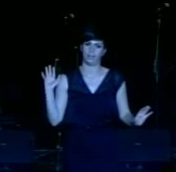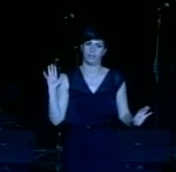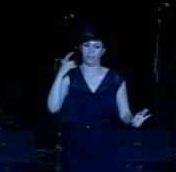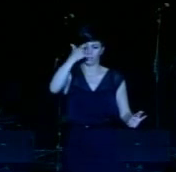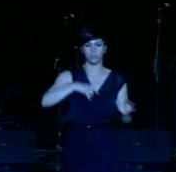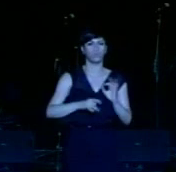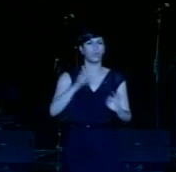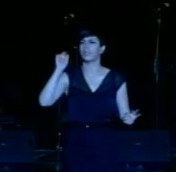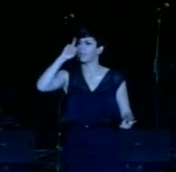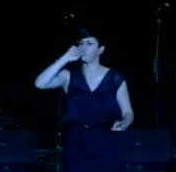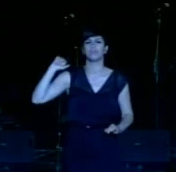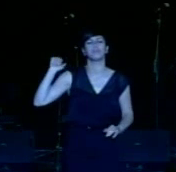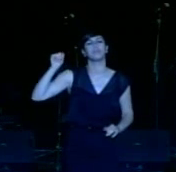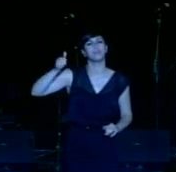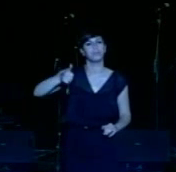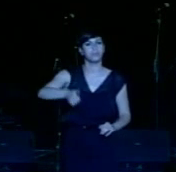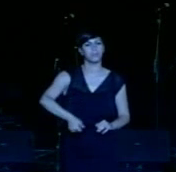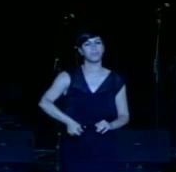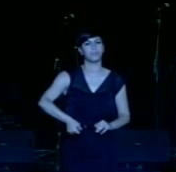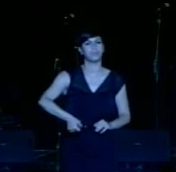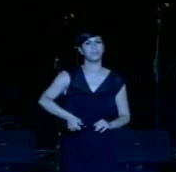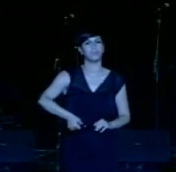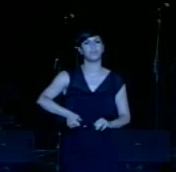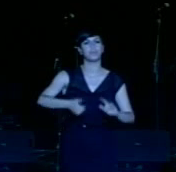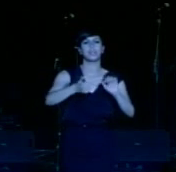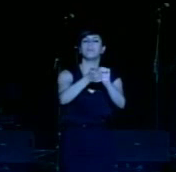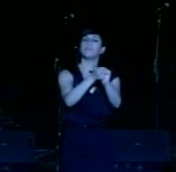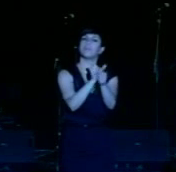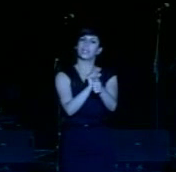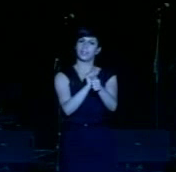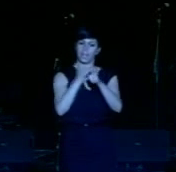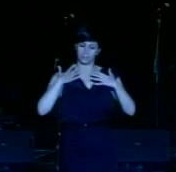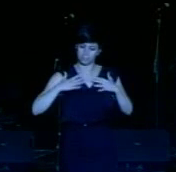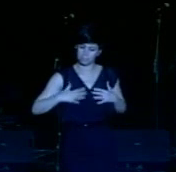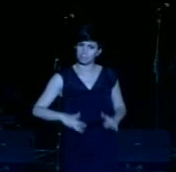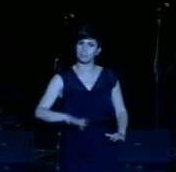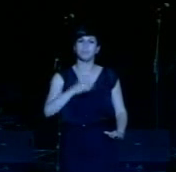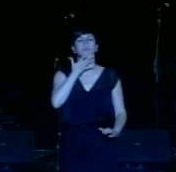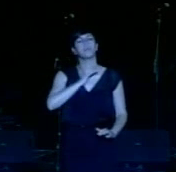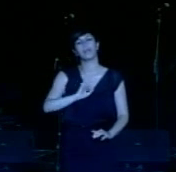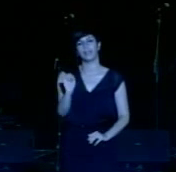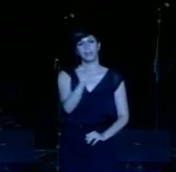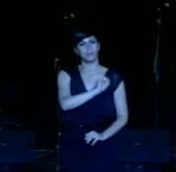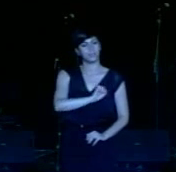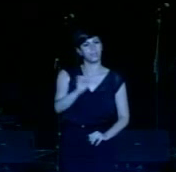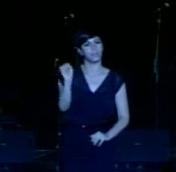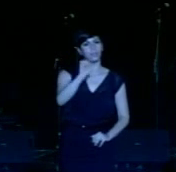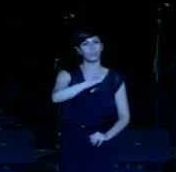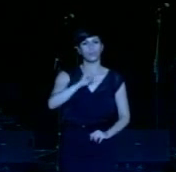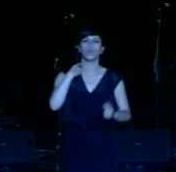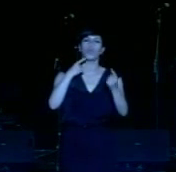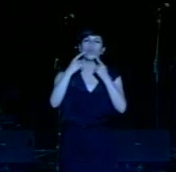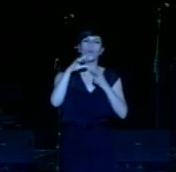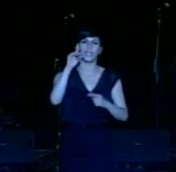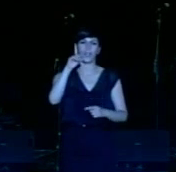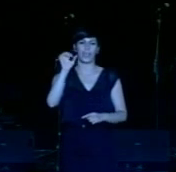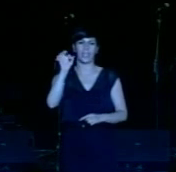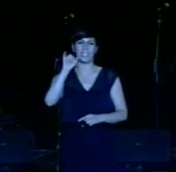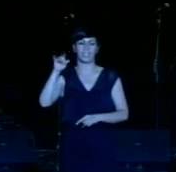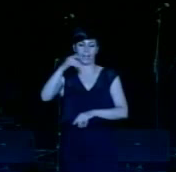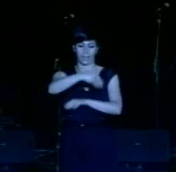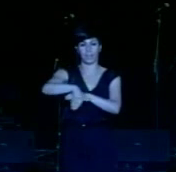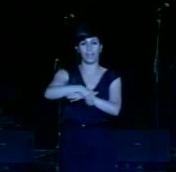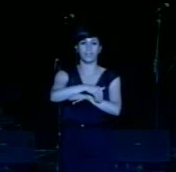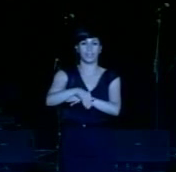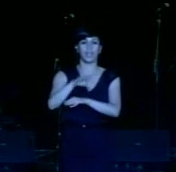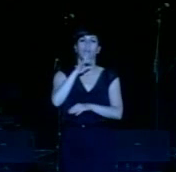porque ya desde hace muchos años me prestan unos trajes maravillosos en Novias de Siré, en el Hondillo, en la calle